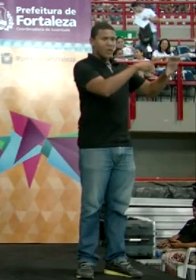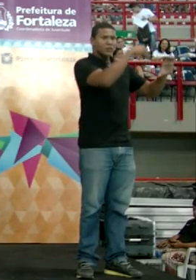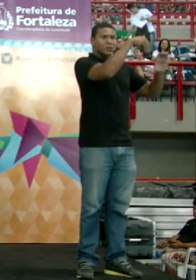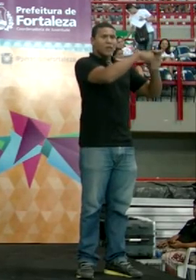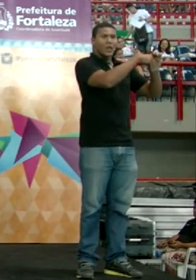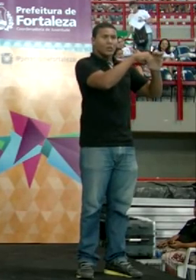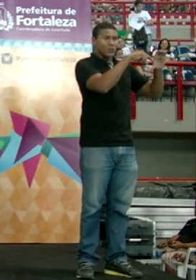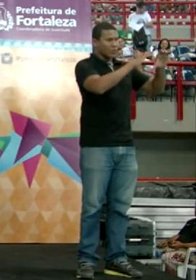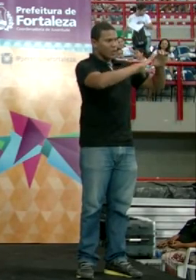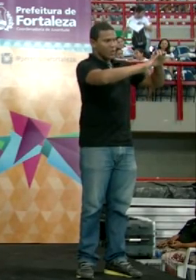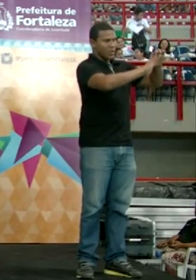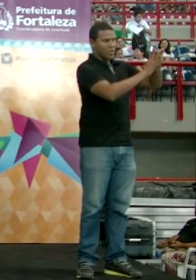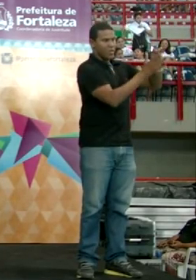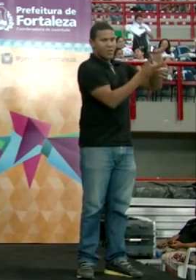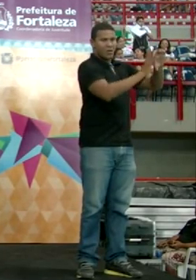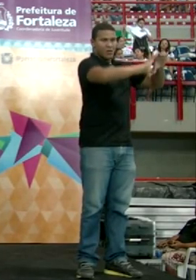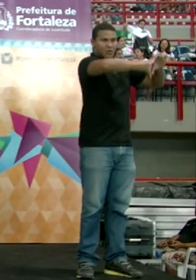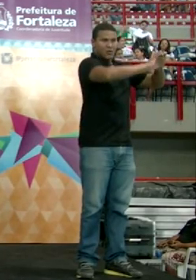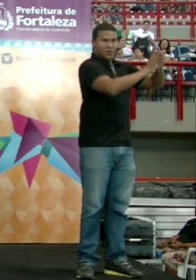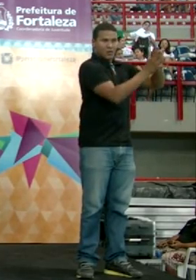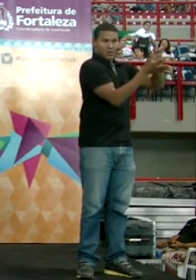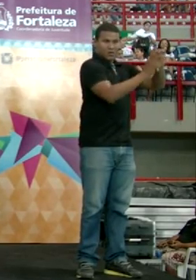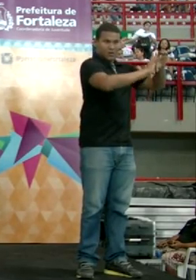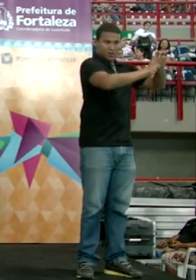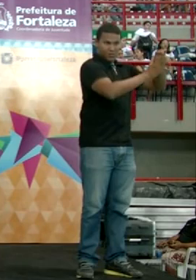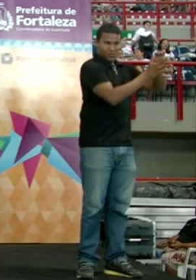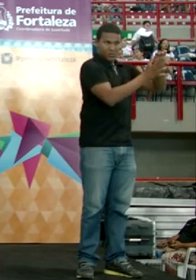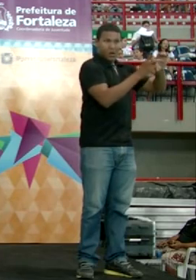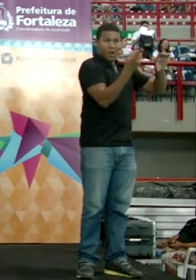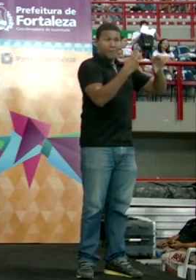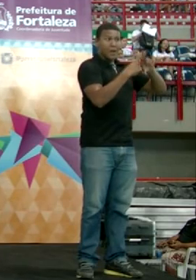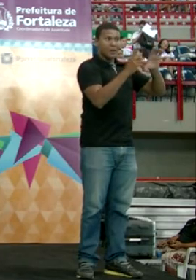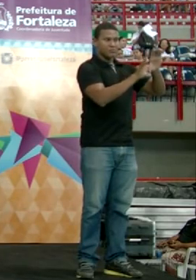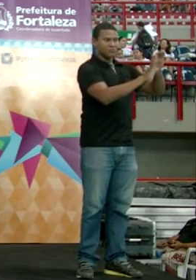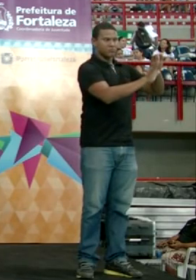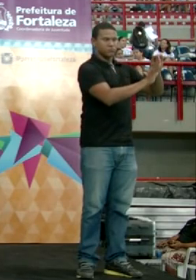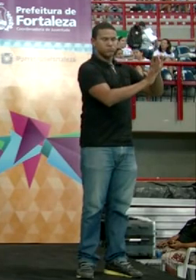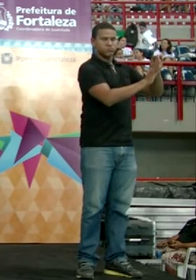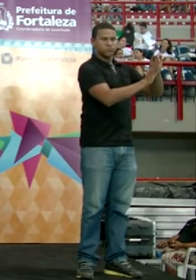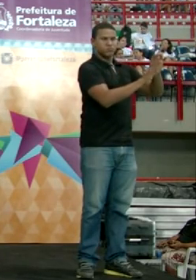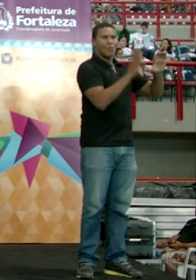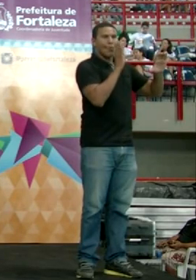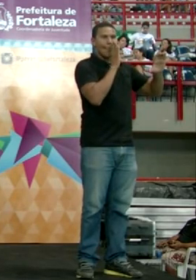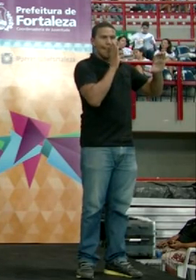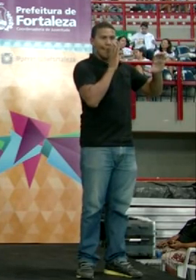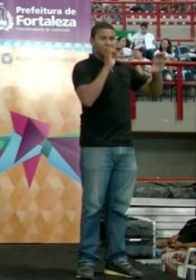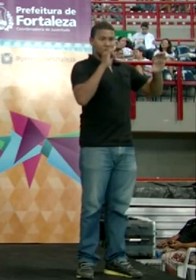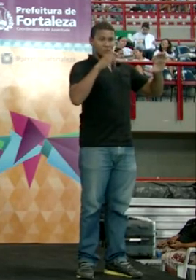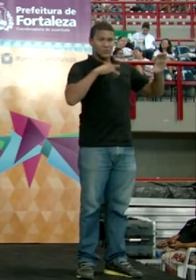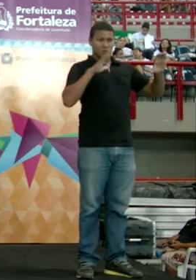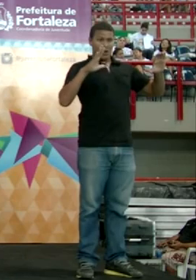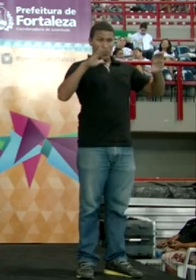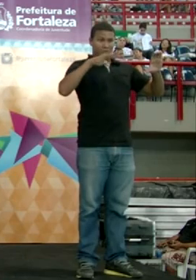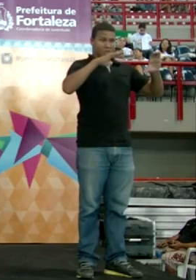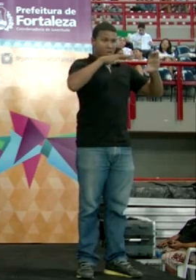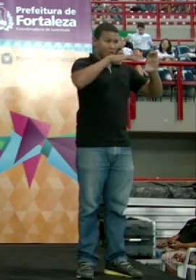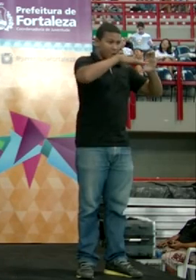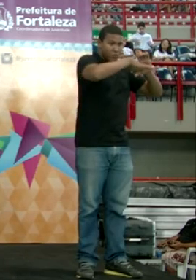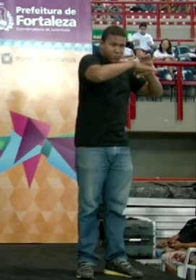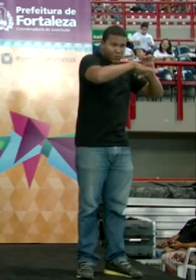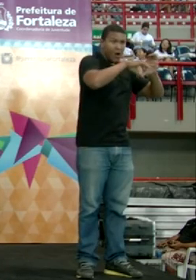pás e elas se movimentam, gerando eletricidade. Na hora que a maré seca, bate nas pás de